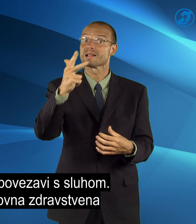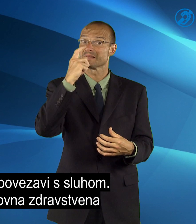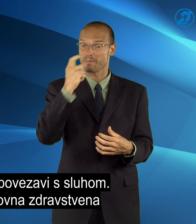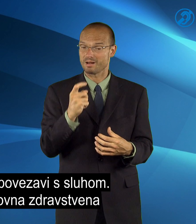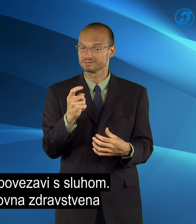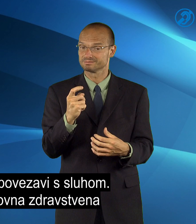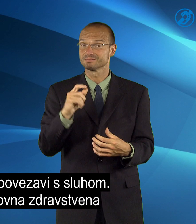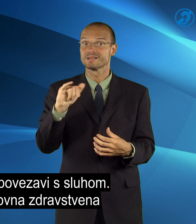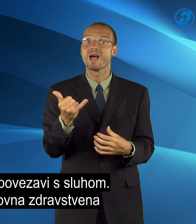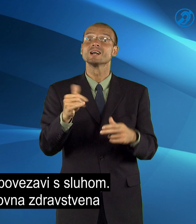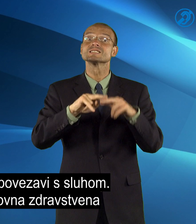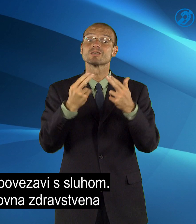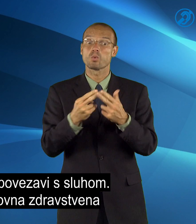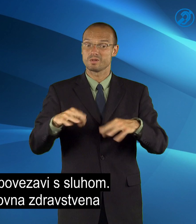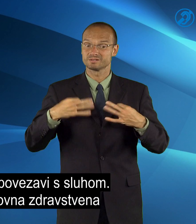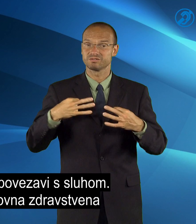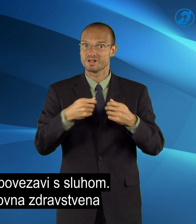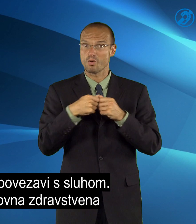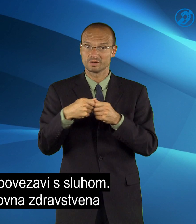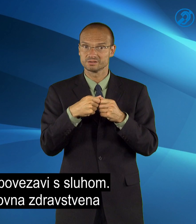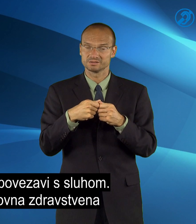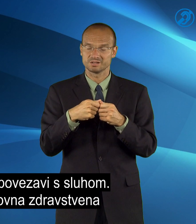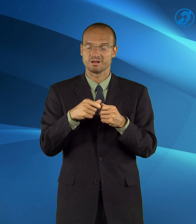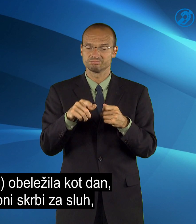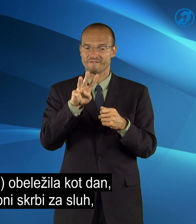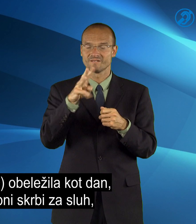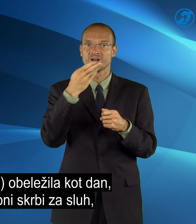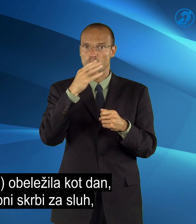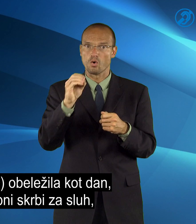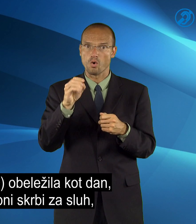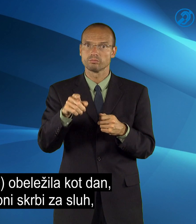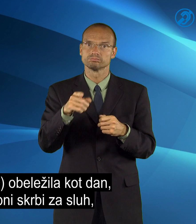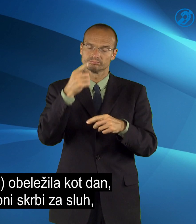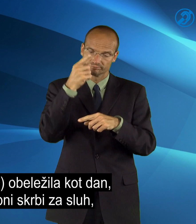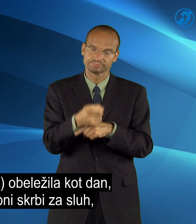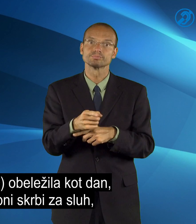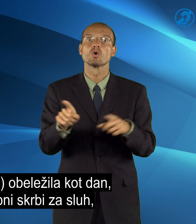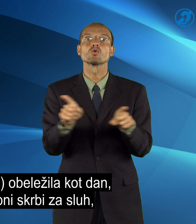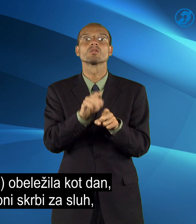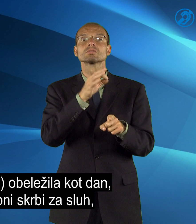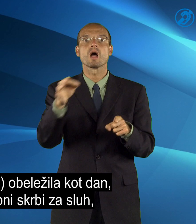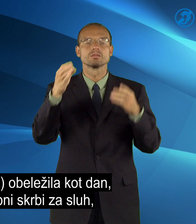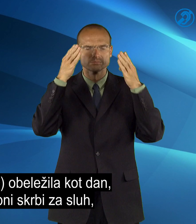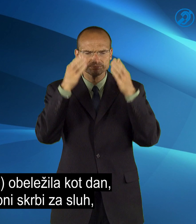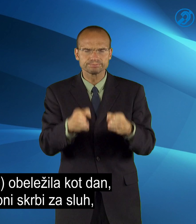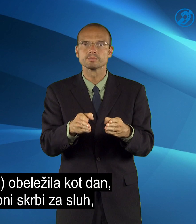3. marec je Svetovna zdravstvena organizacija obeležila kot dan posvečen posebni skrbi za sluh, zato je v